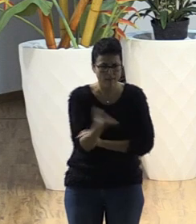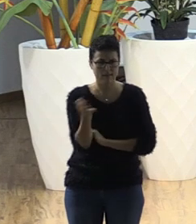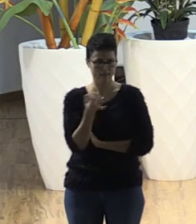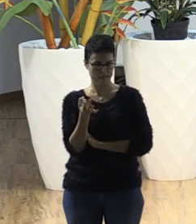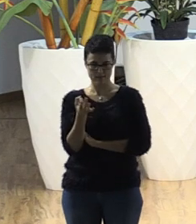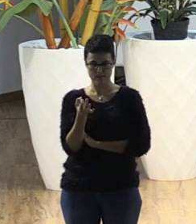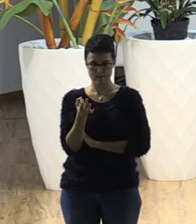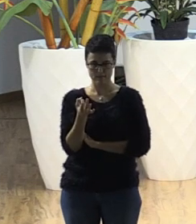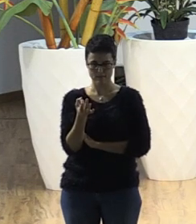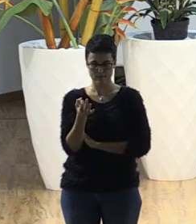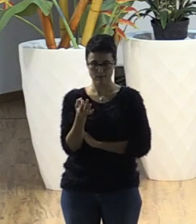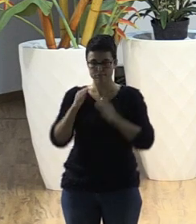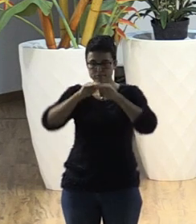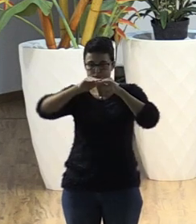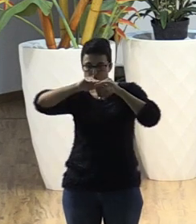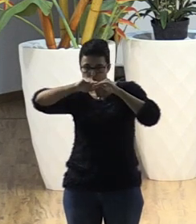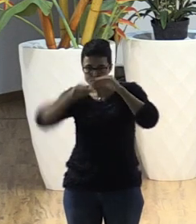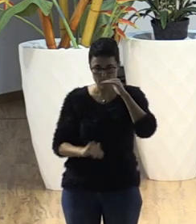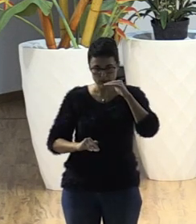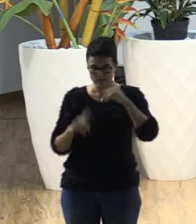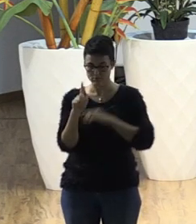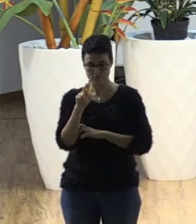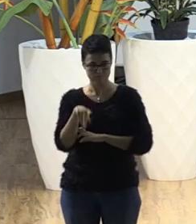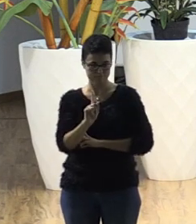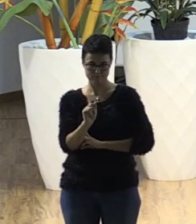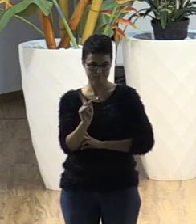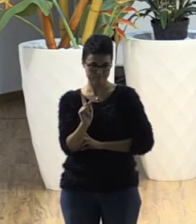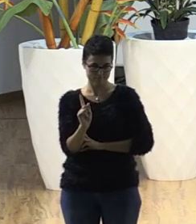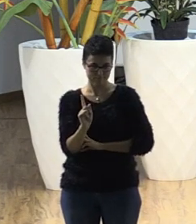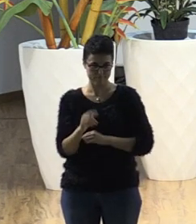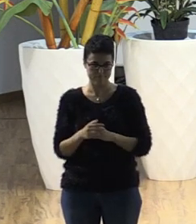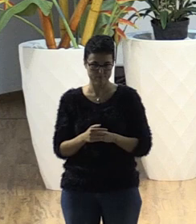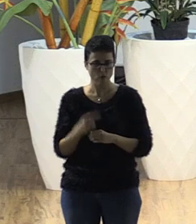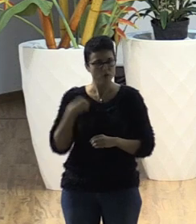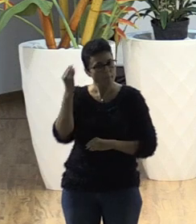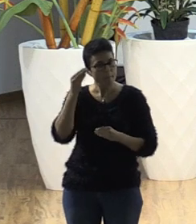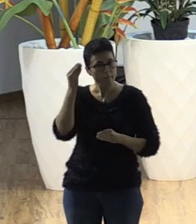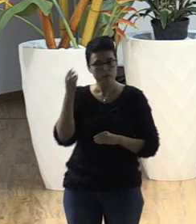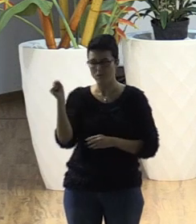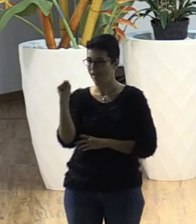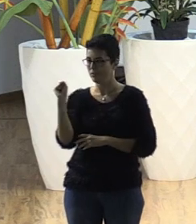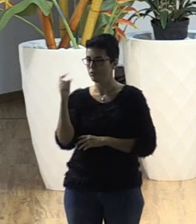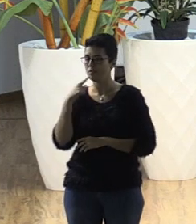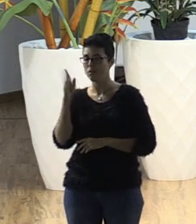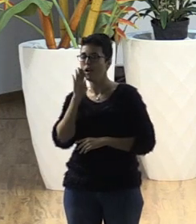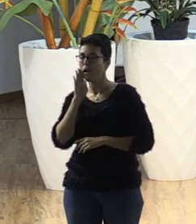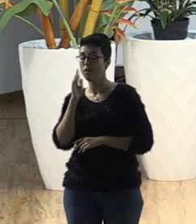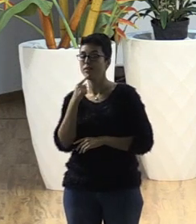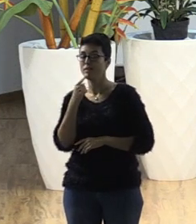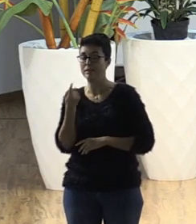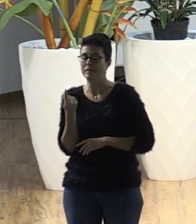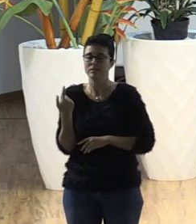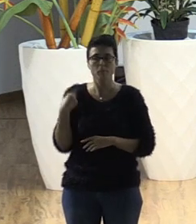solo un aumento de la desigualdad, sino, creo que lo que decía Antonio antes, creo que iba